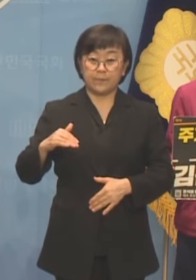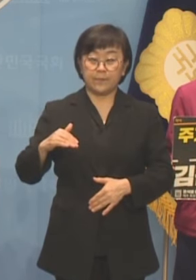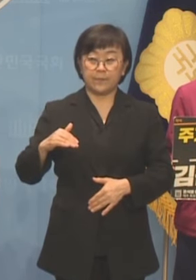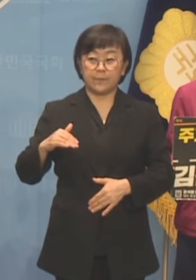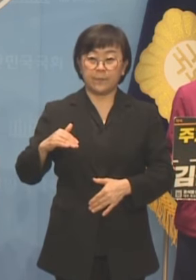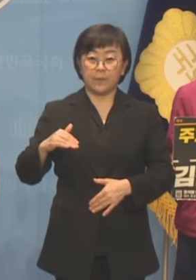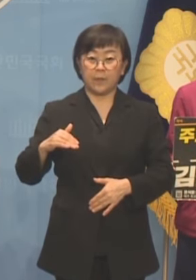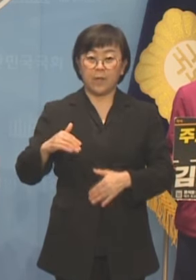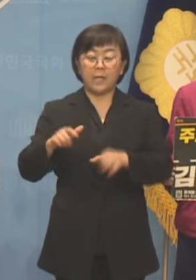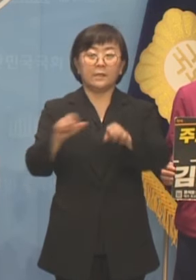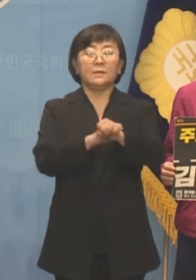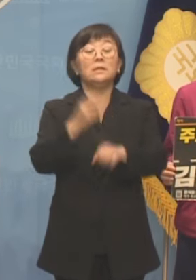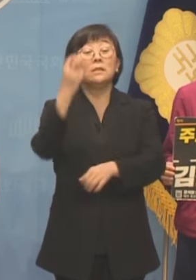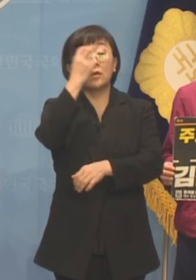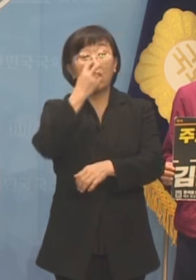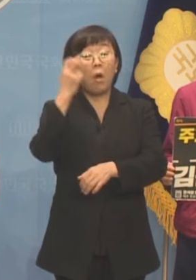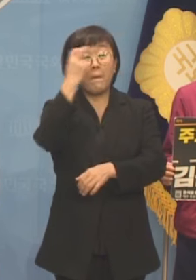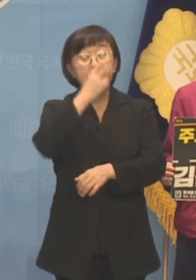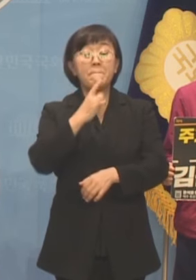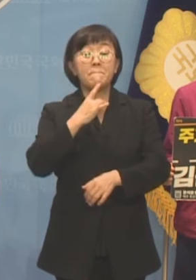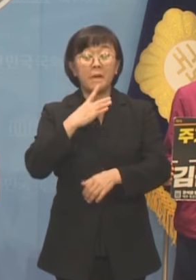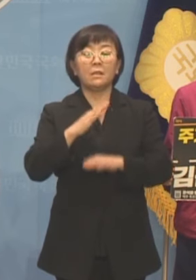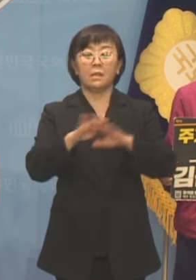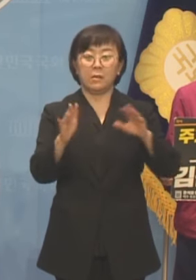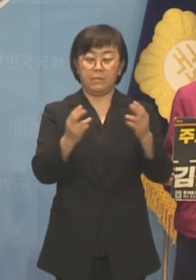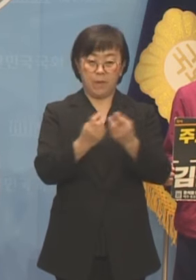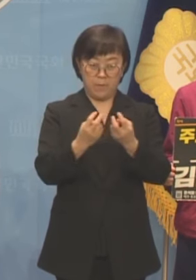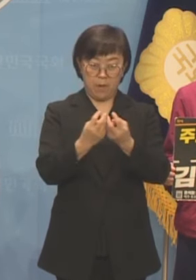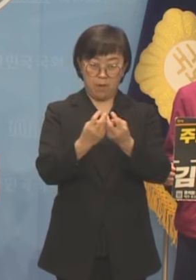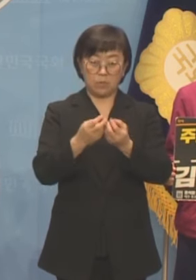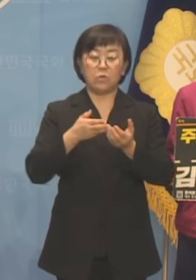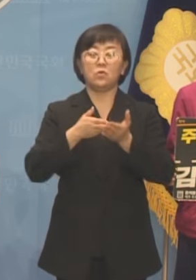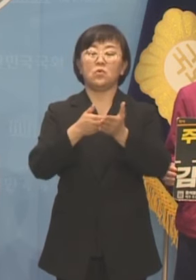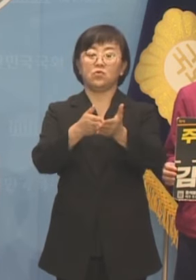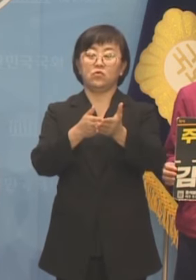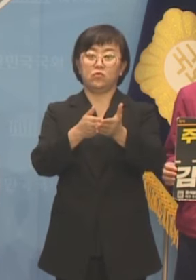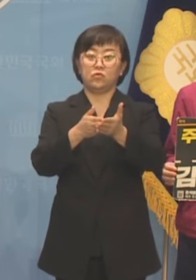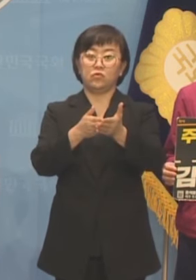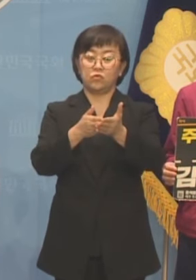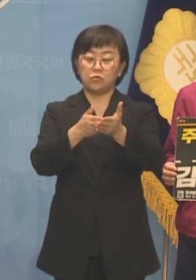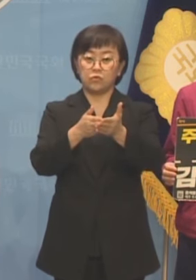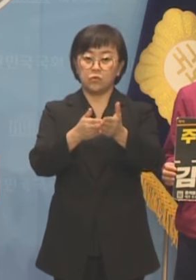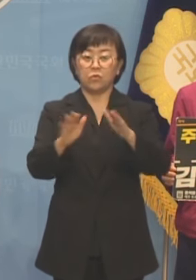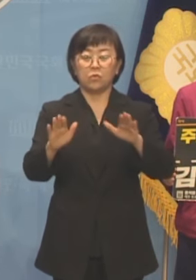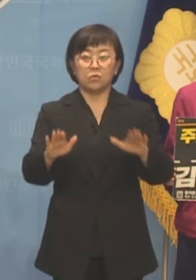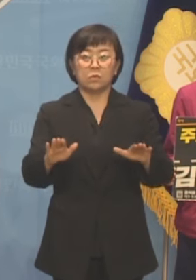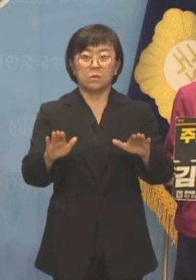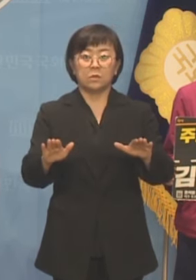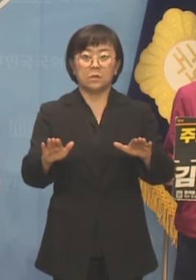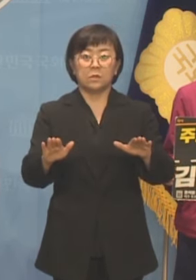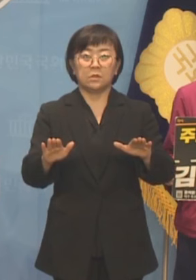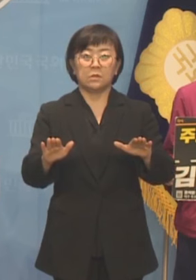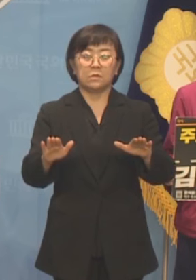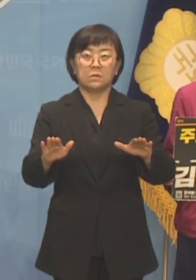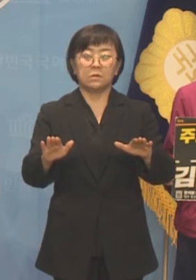저희들은 특검 밖에 대안이 없다라고 생각을 해서 특검을 요구했던 겁니다 오늘